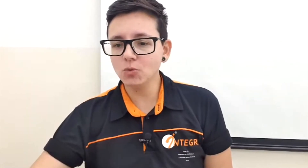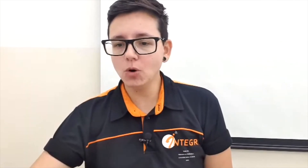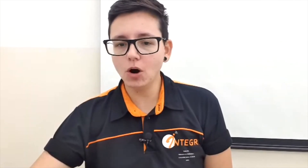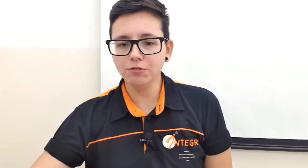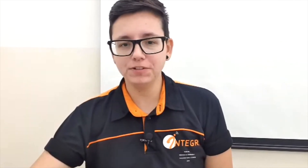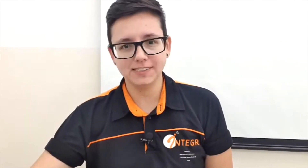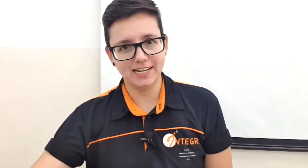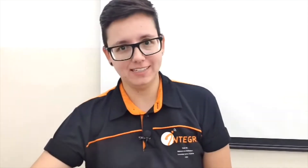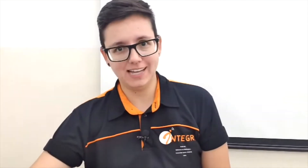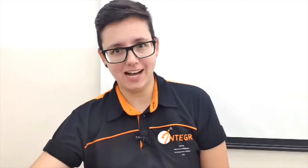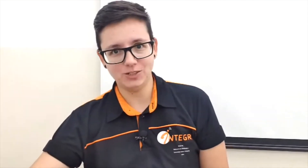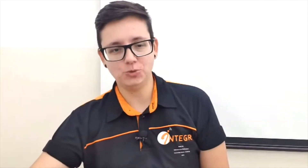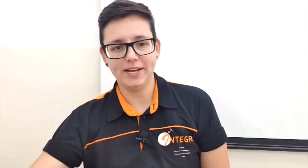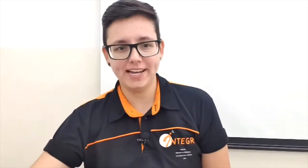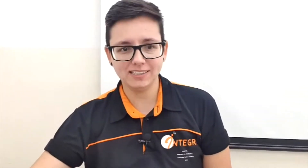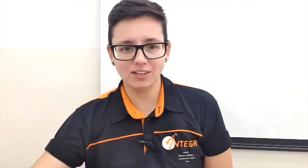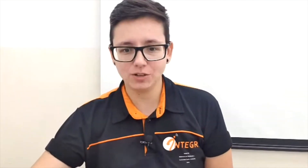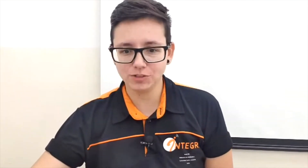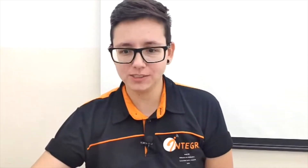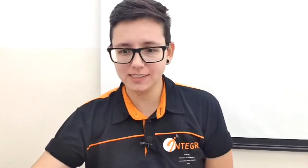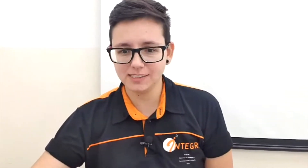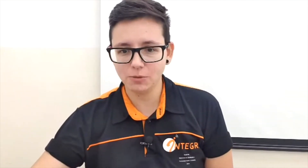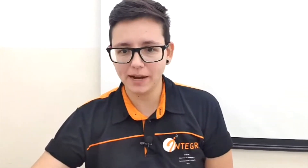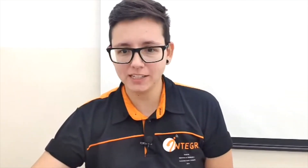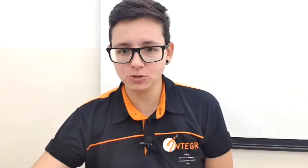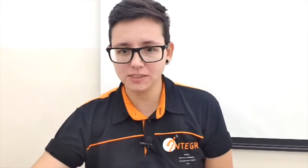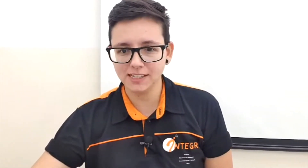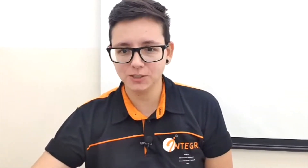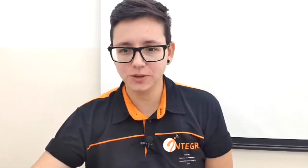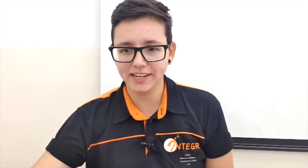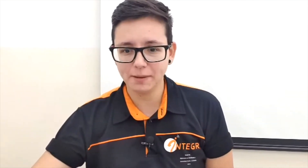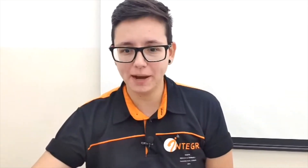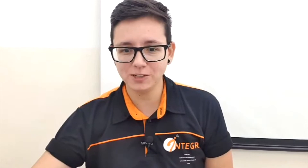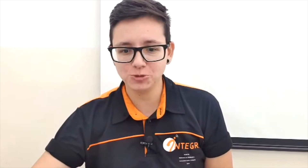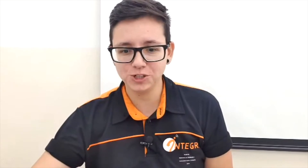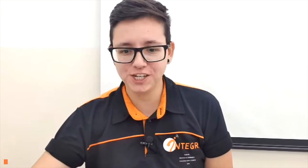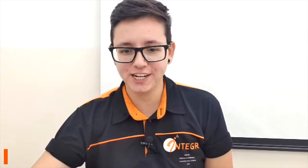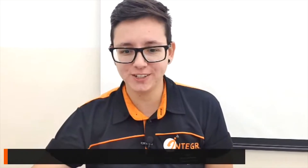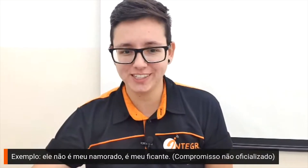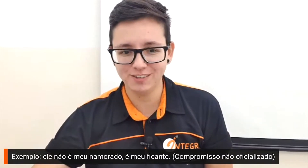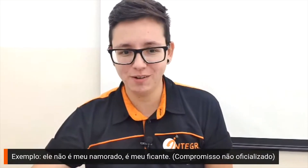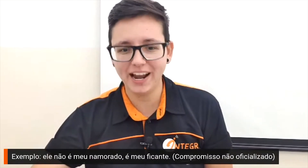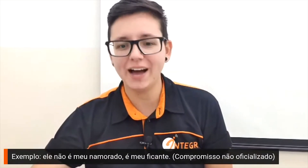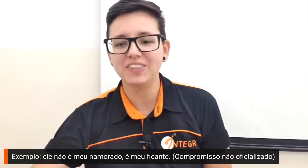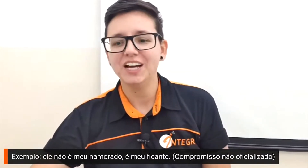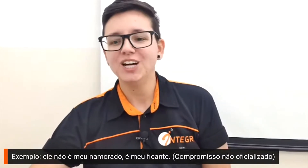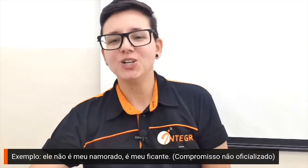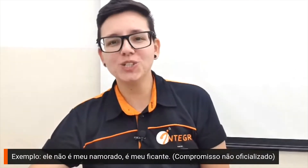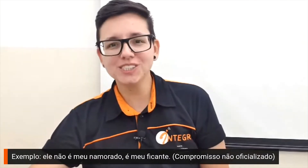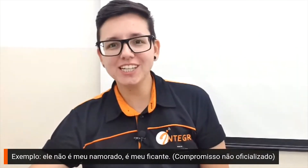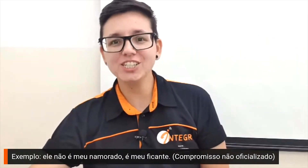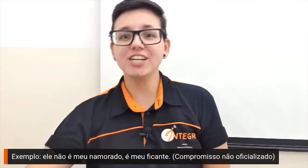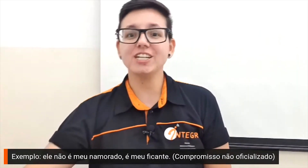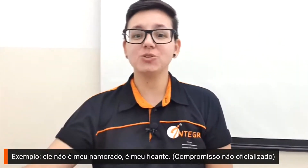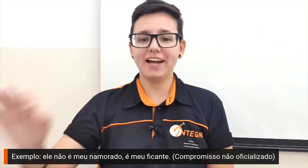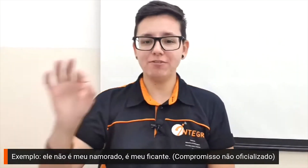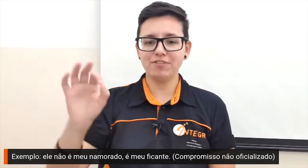não oficializado. Esse é o que vocês estão mais gostando aí, né? Mais curtindo. Então vamos lá. No sentido da